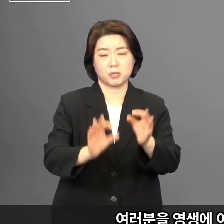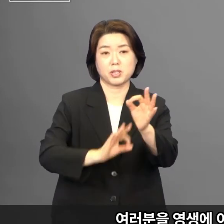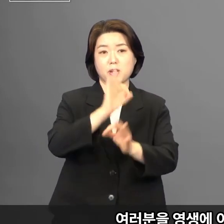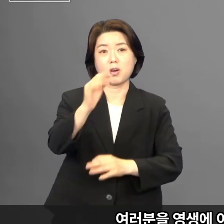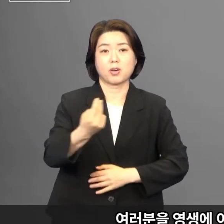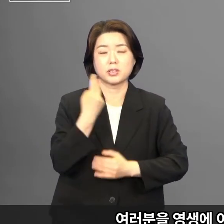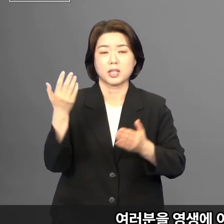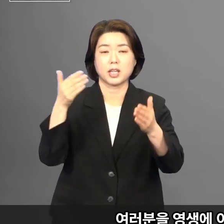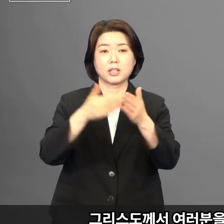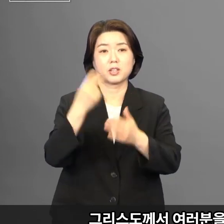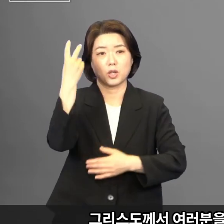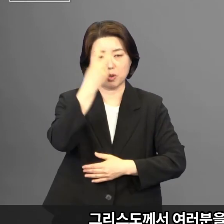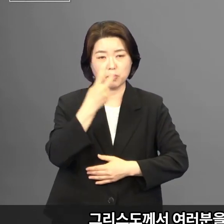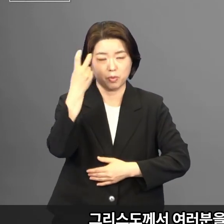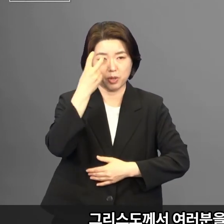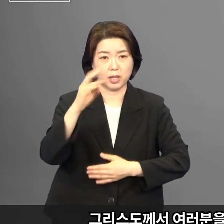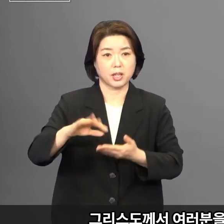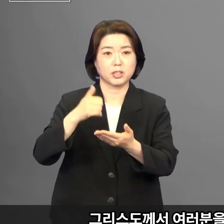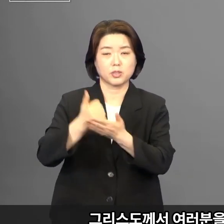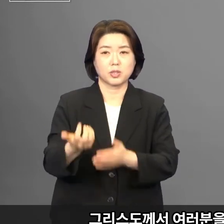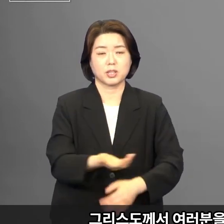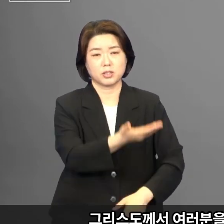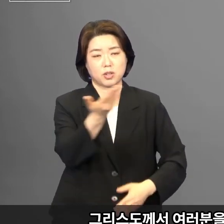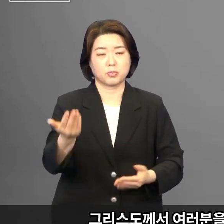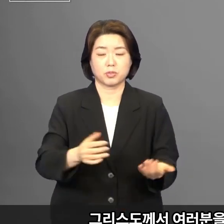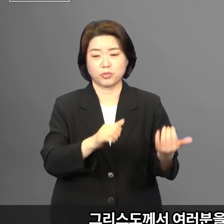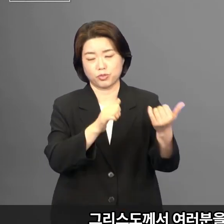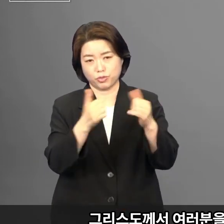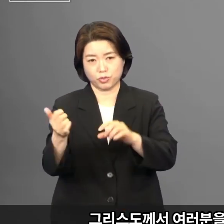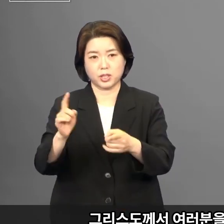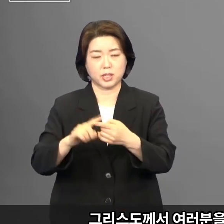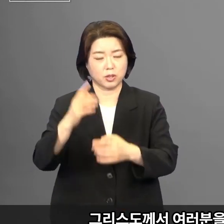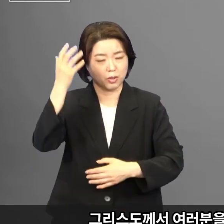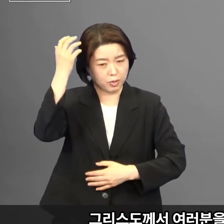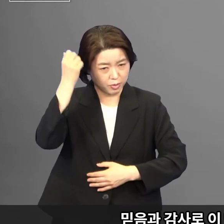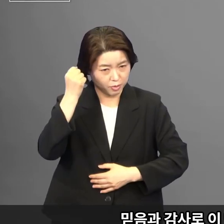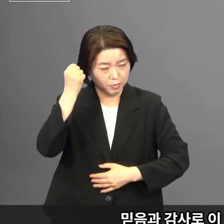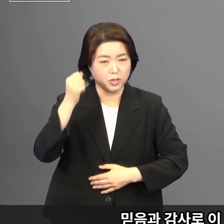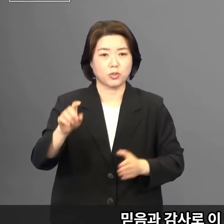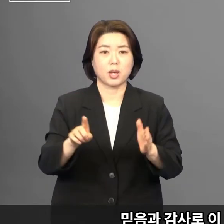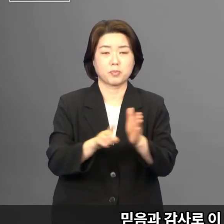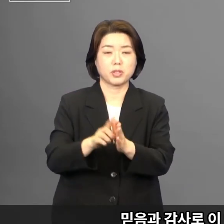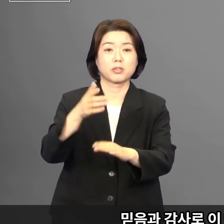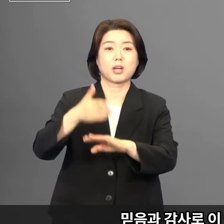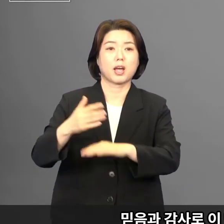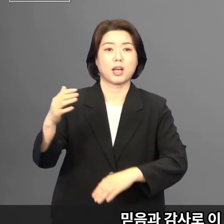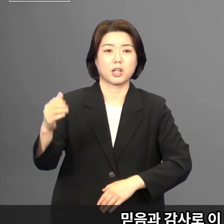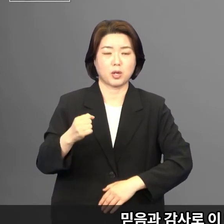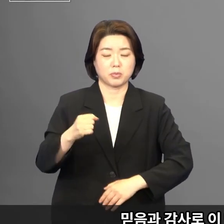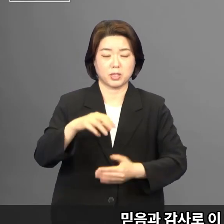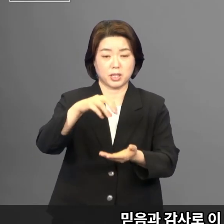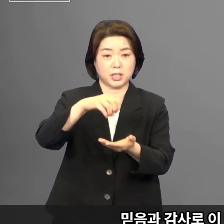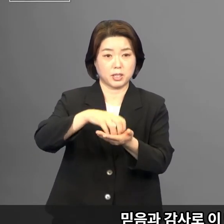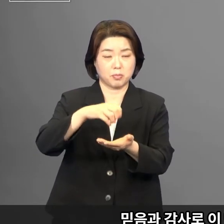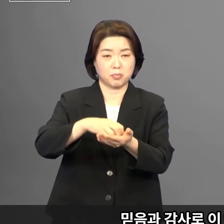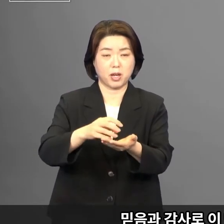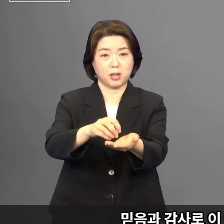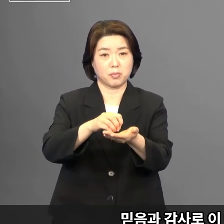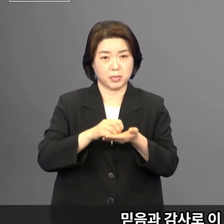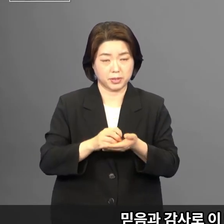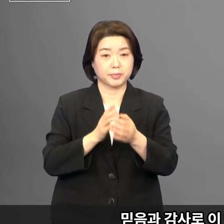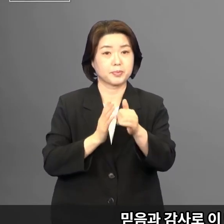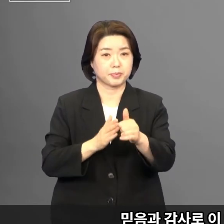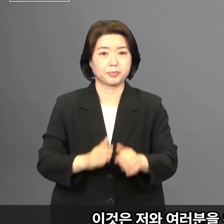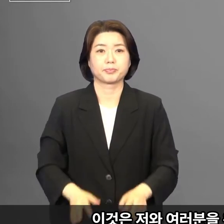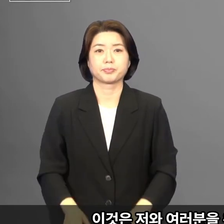보호해 주십니다. 그리스도께서 여러분을 위해 죽으셨음을 기억하면서 믿음과 감사로 이 떡을 받으시기